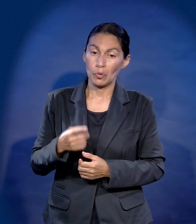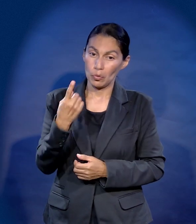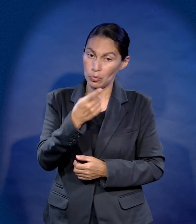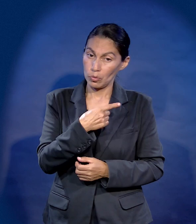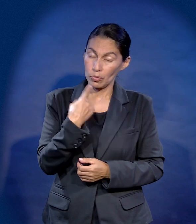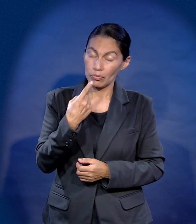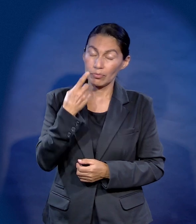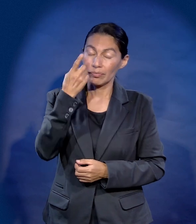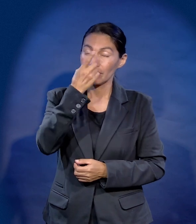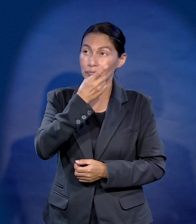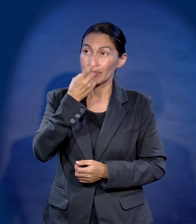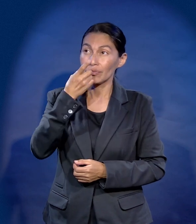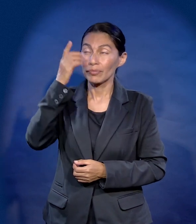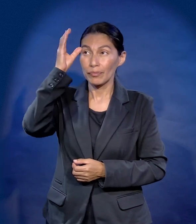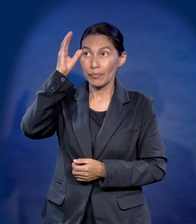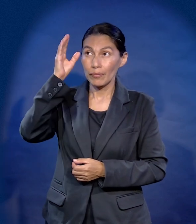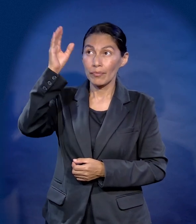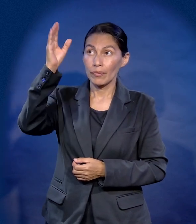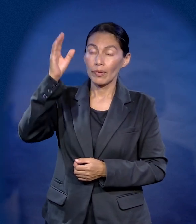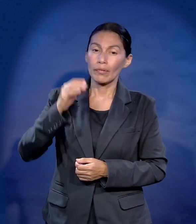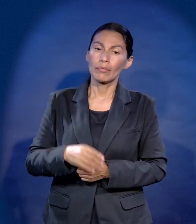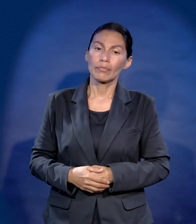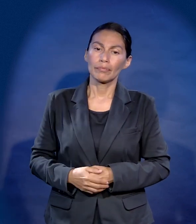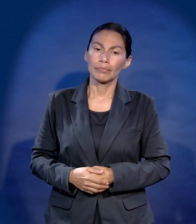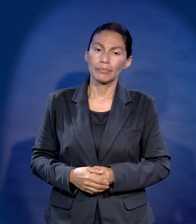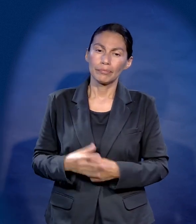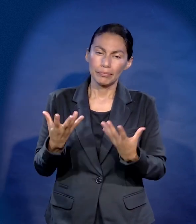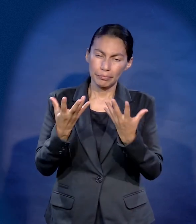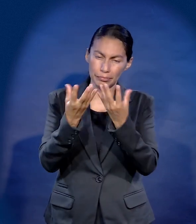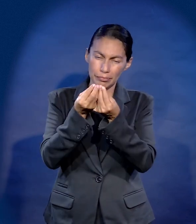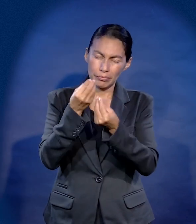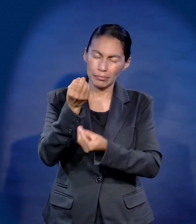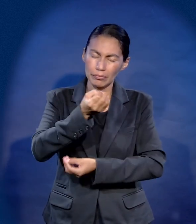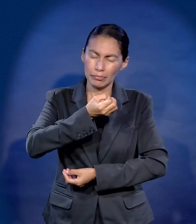al Señor como discípulos de Cristo.